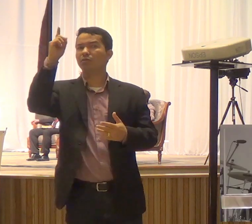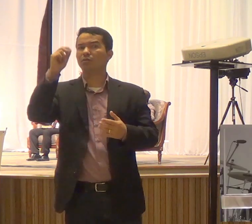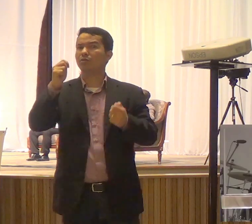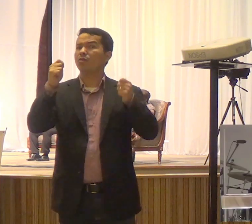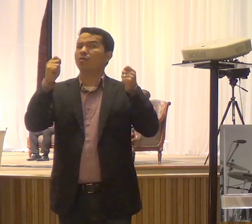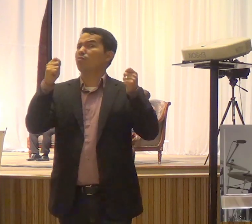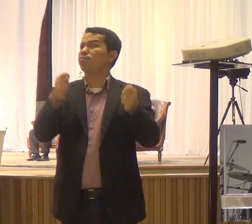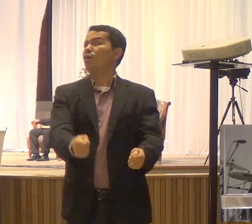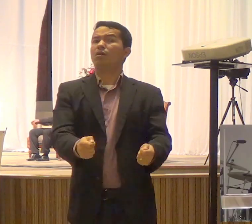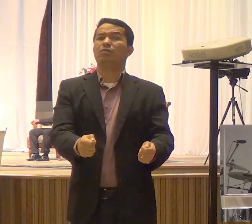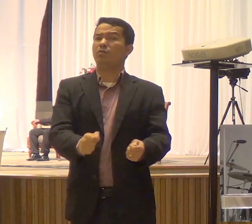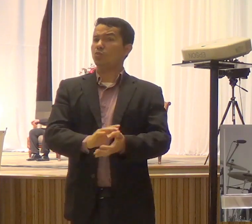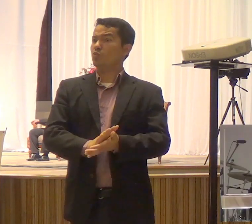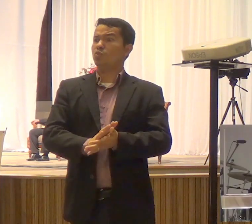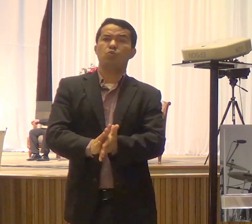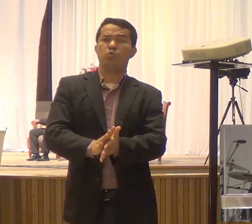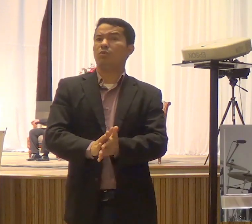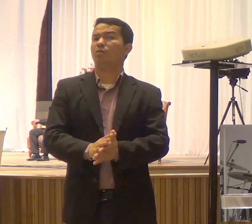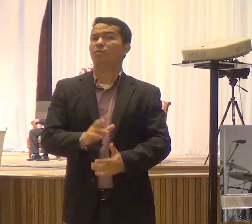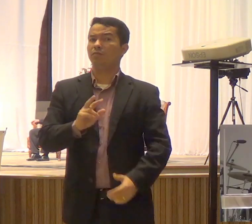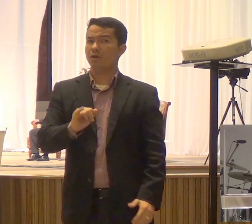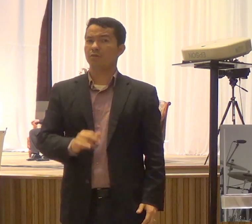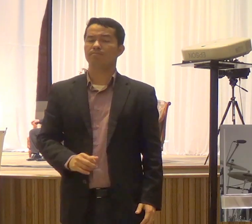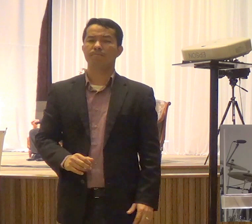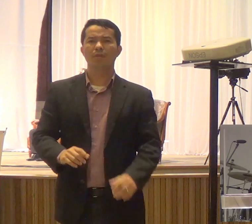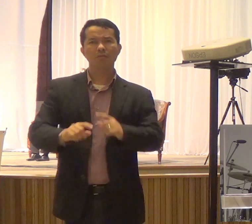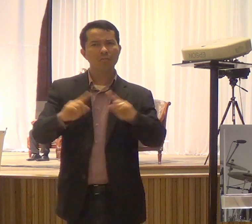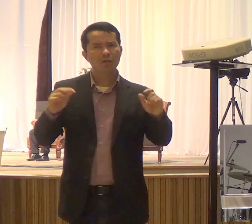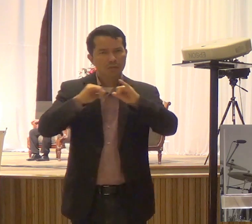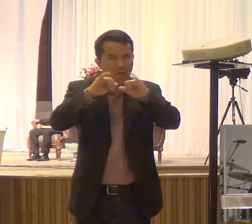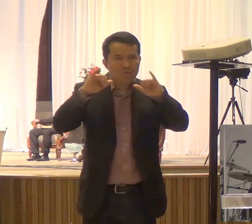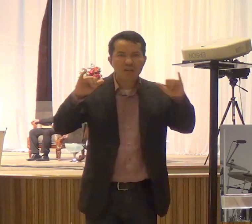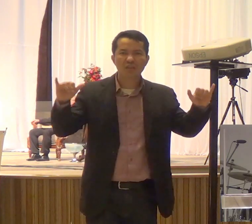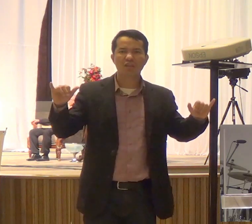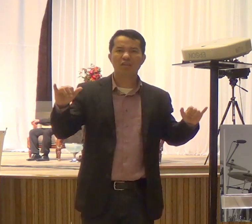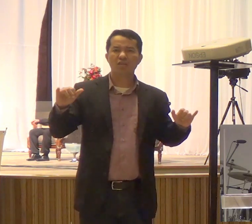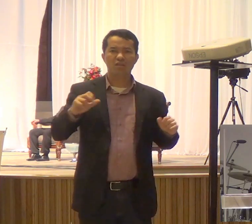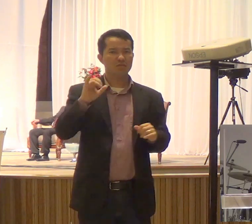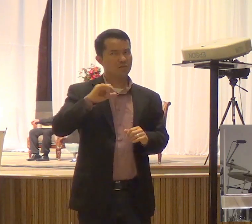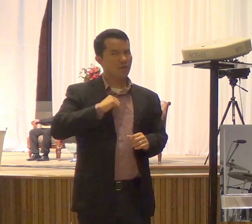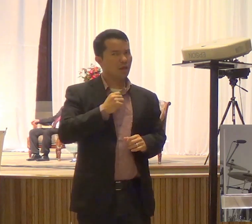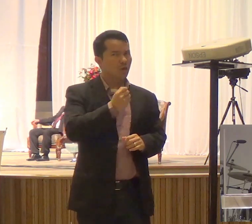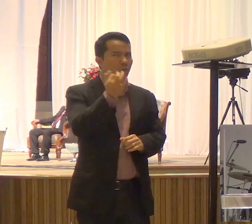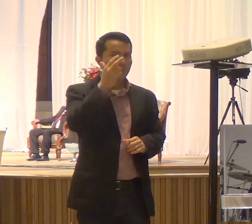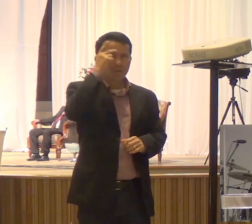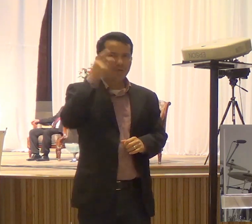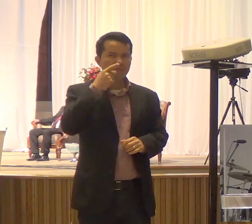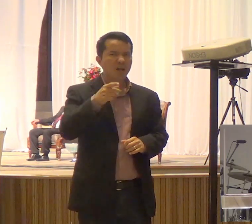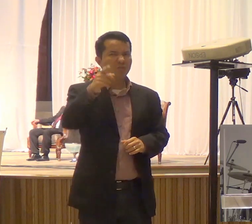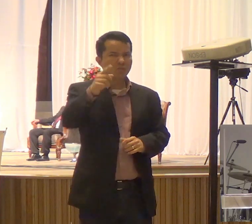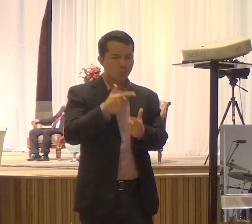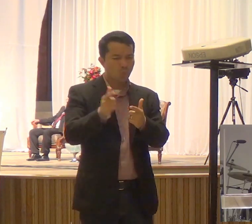dizer uma coisa. Se alguém te disse que Deus não permite grandes lutas virem sobre a vida da gente, para a gente chegar mais perto